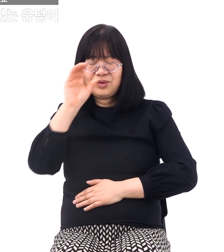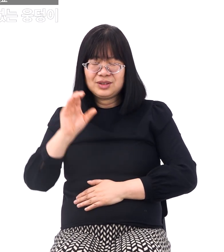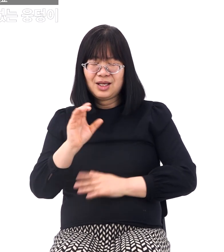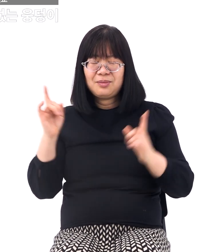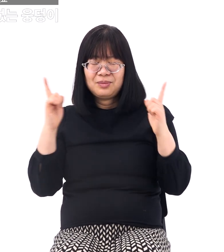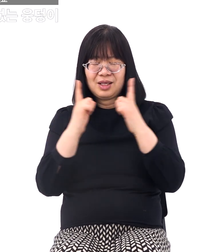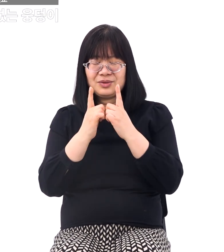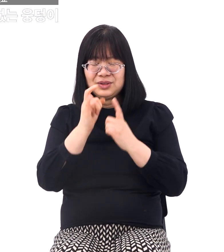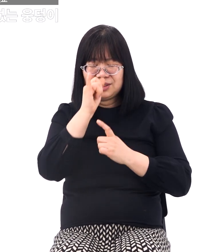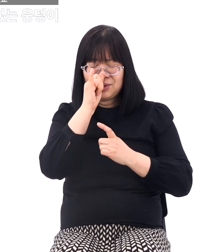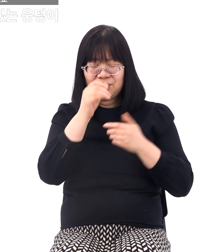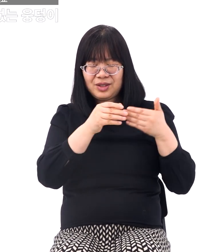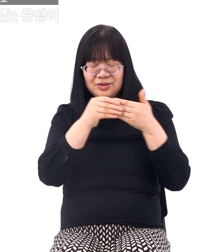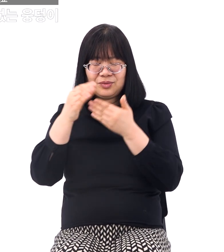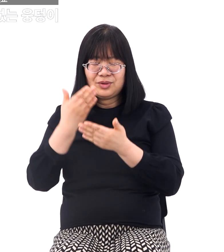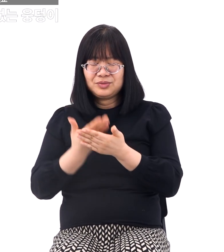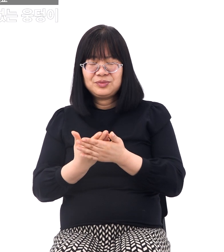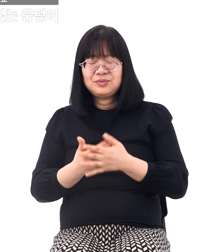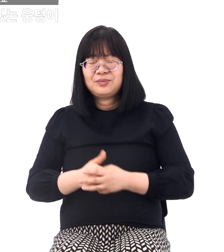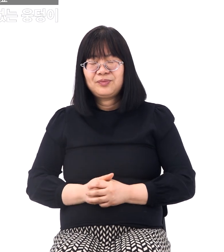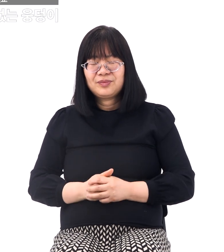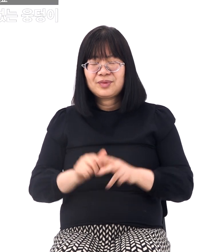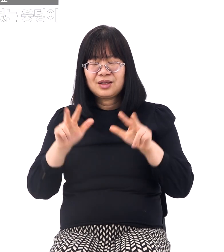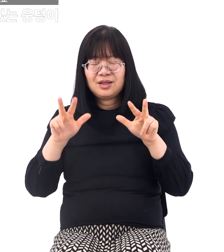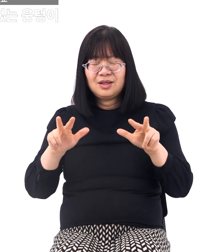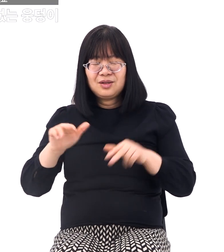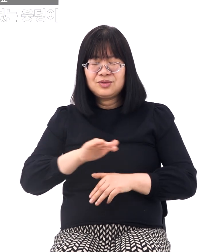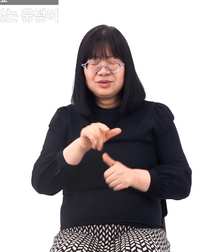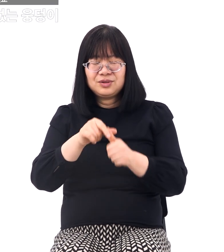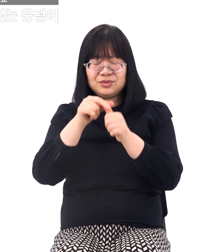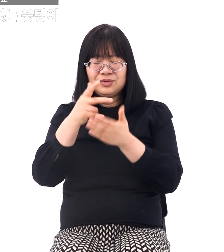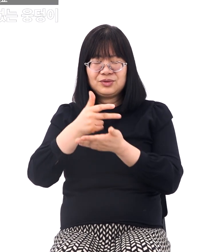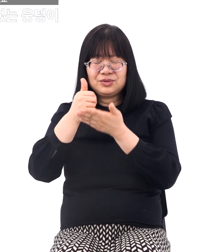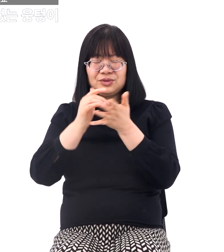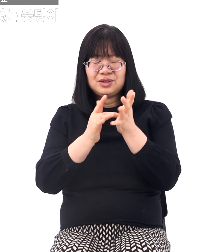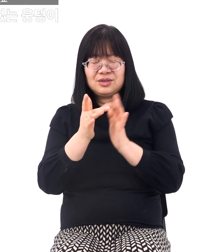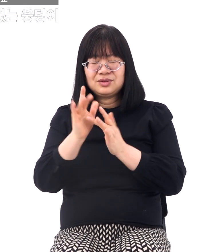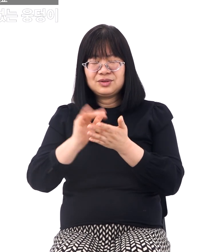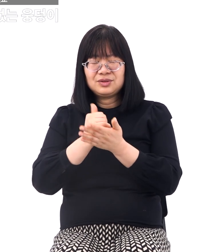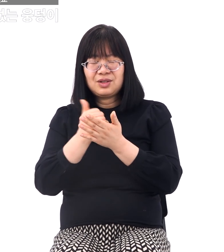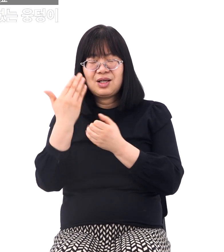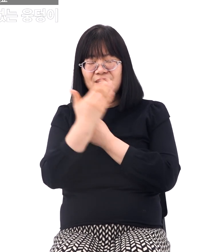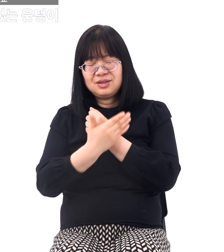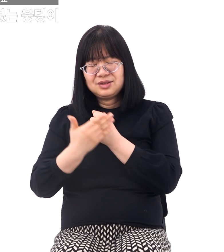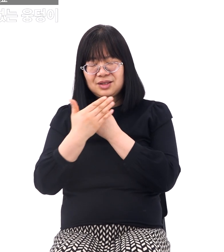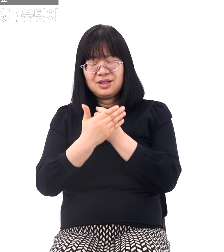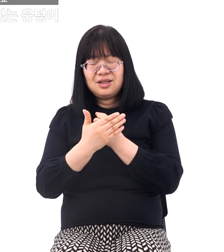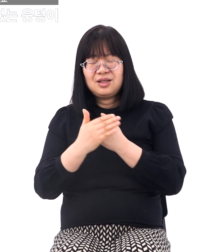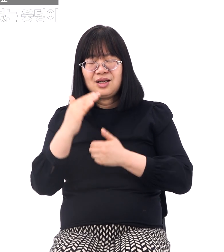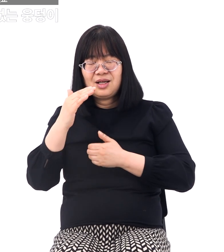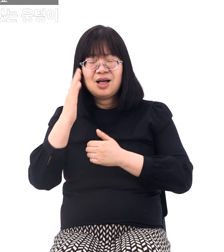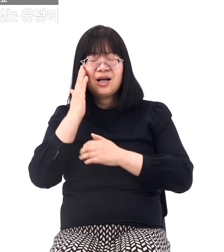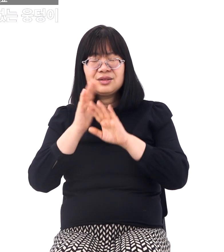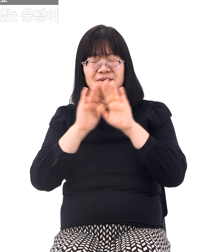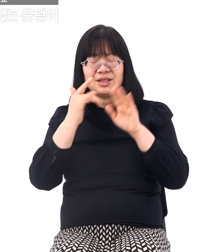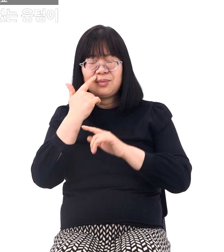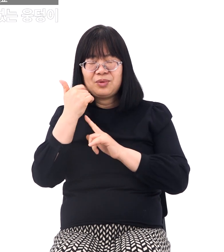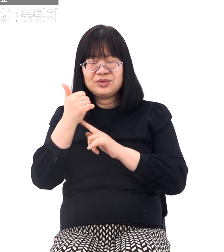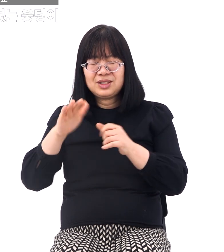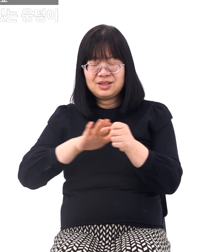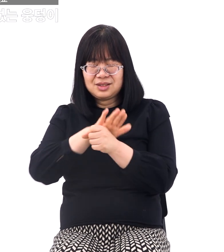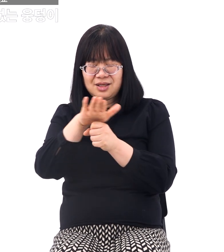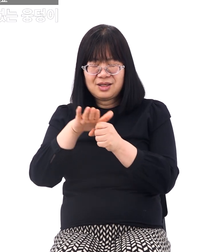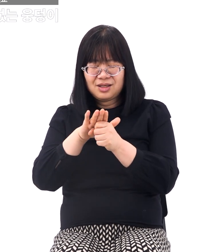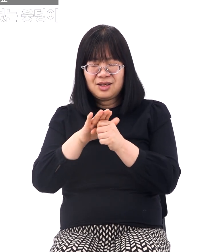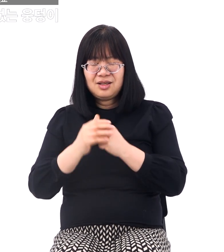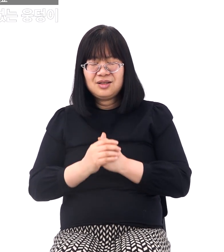인도하여 주시옵소서. 지금은 우리 구주 예수 그리스도의 은혜와 하늘 아버지의